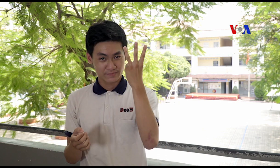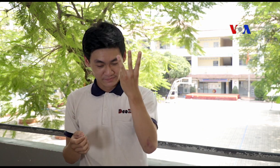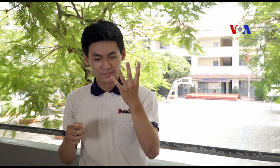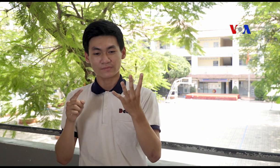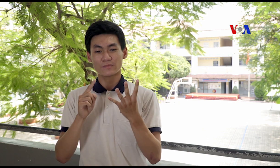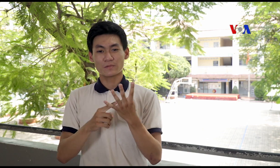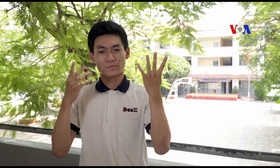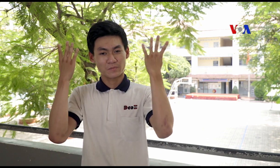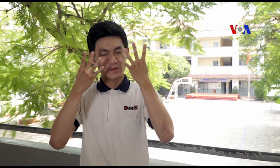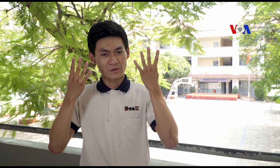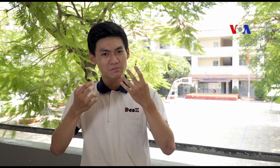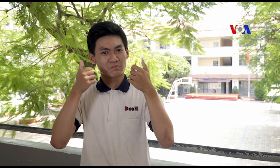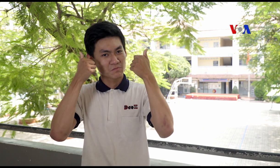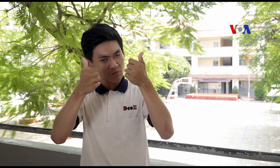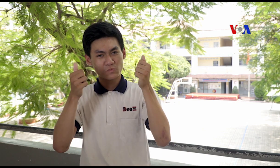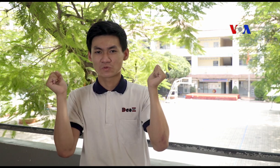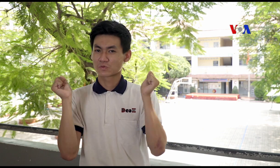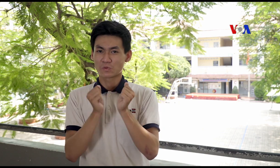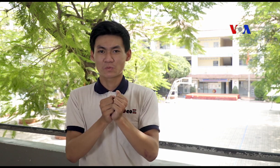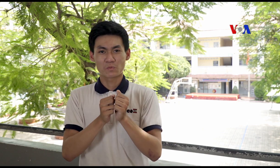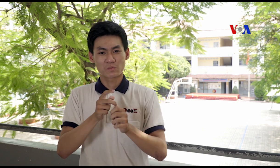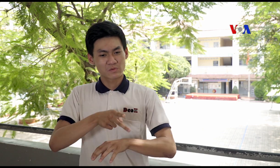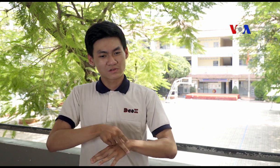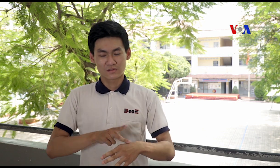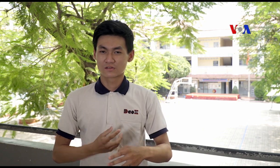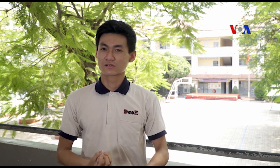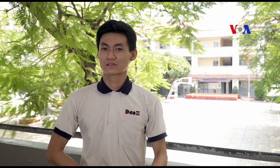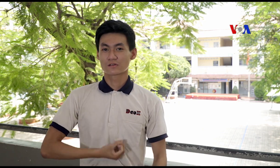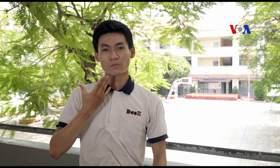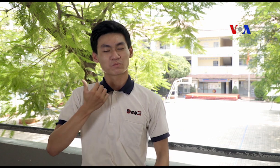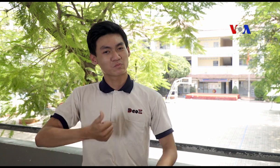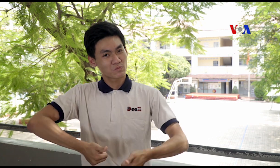Kỹ năng sống, pháp luật, văn nghệ, giáo dục